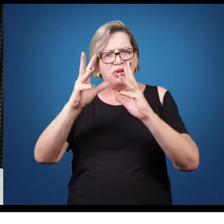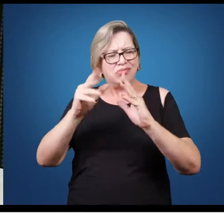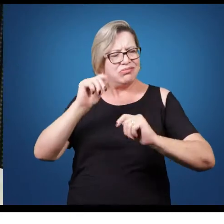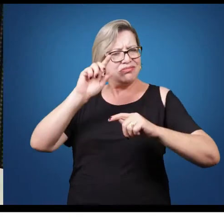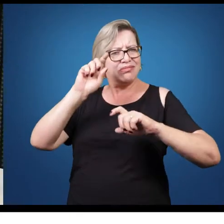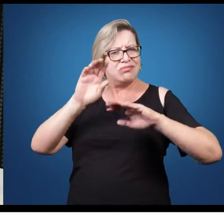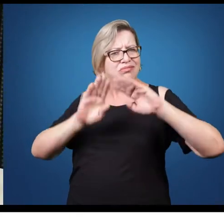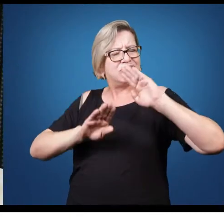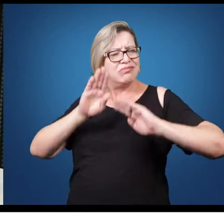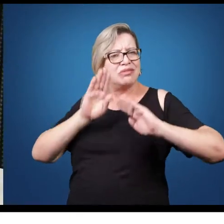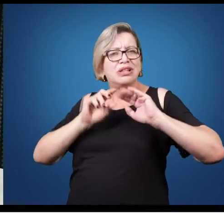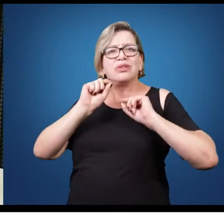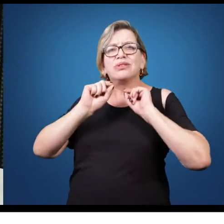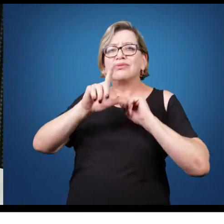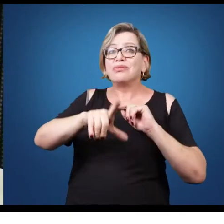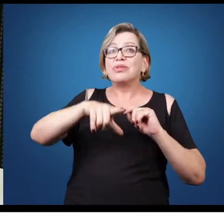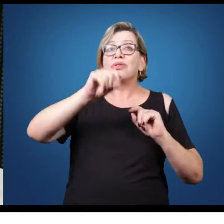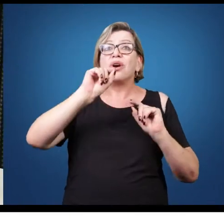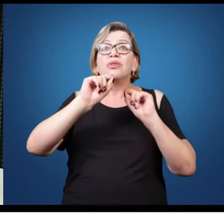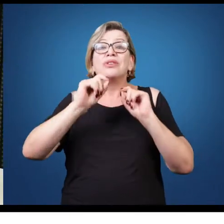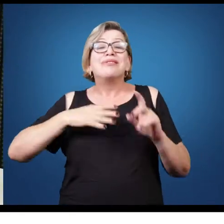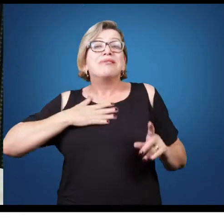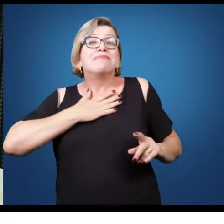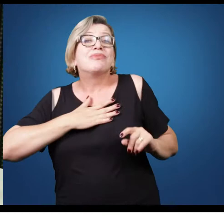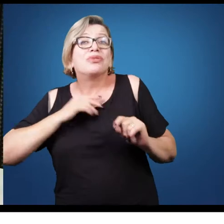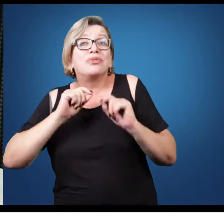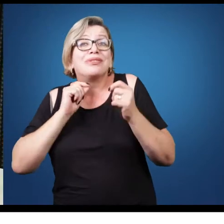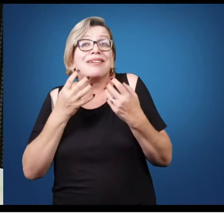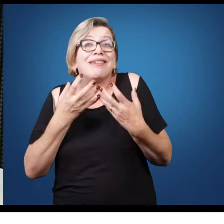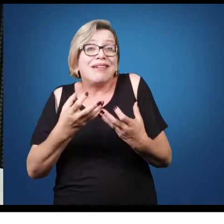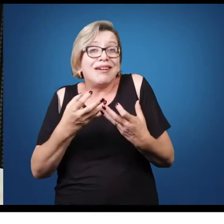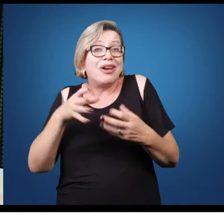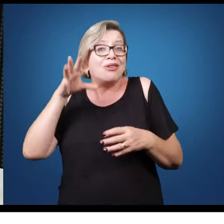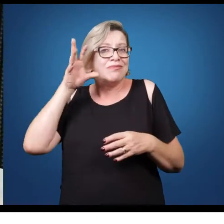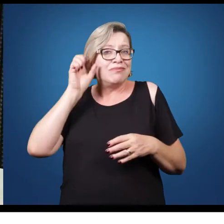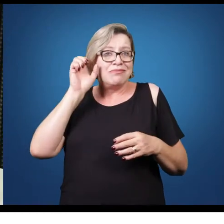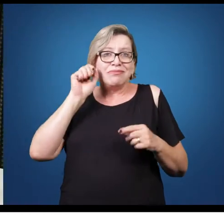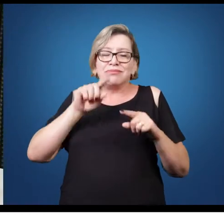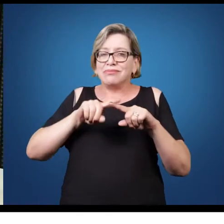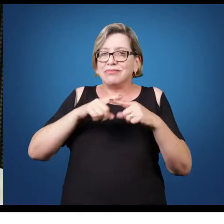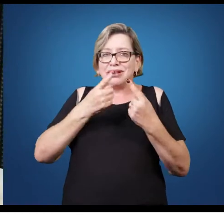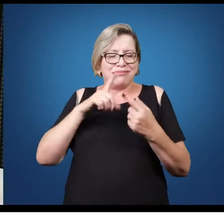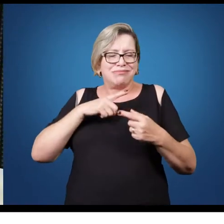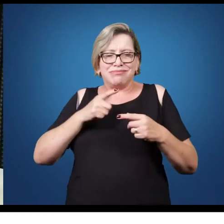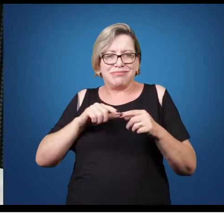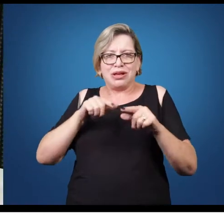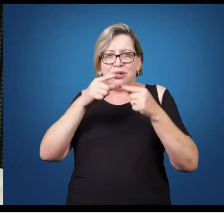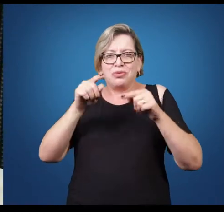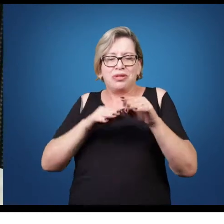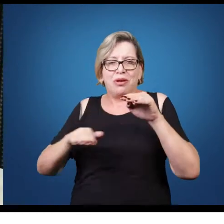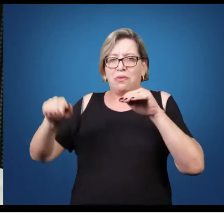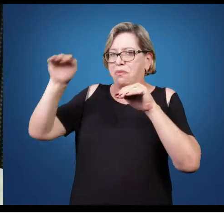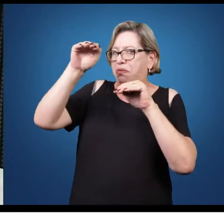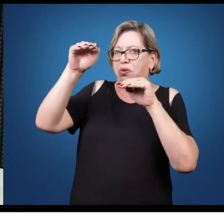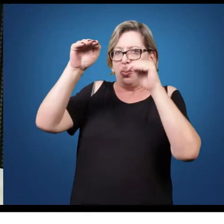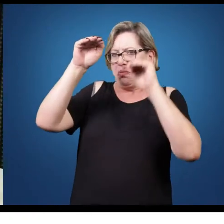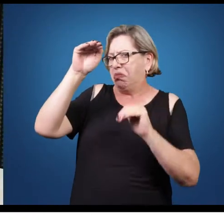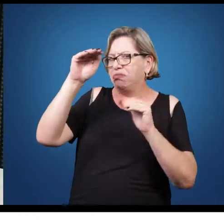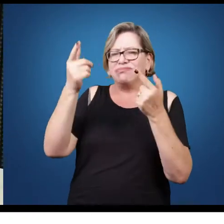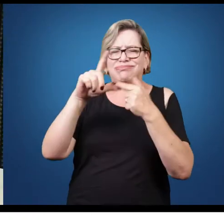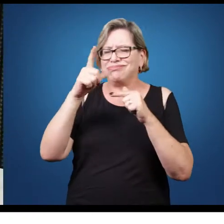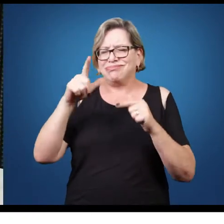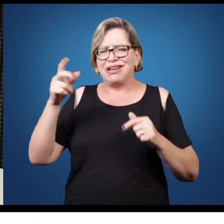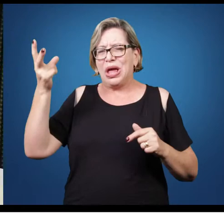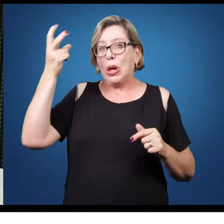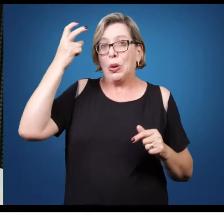só do que você escolhe o que você gosta do que você quer objectivamente olhar mas não existe uma super da definitiva entre uma material cultural